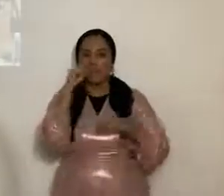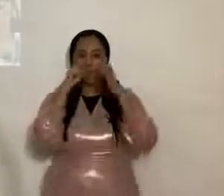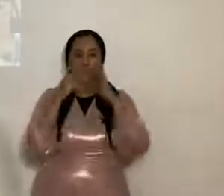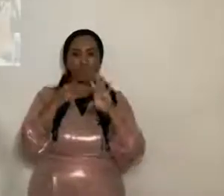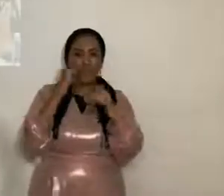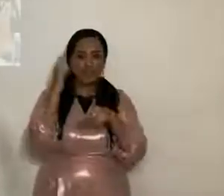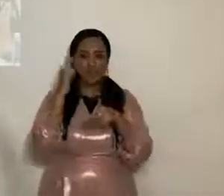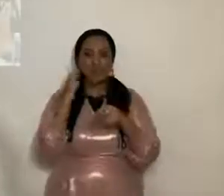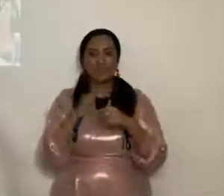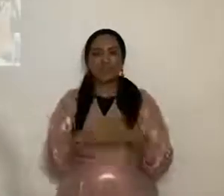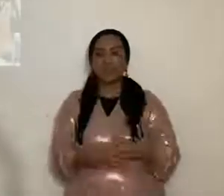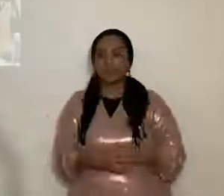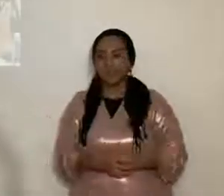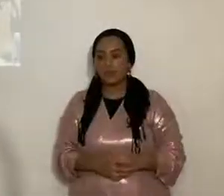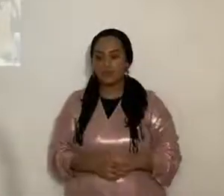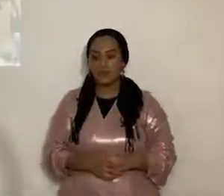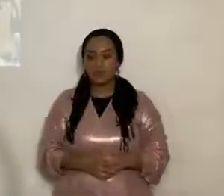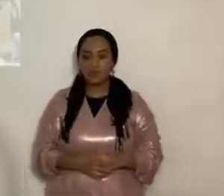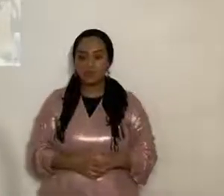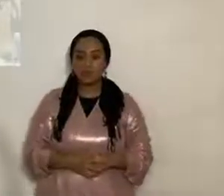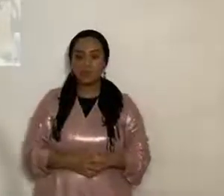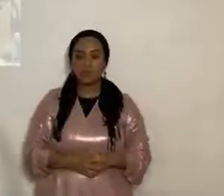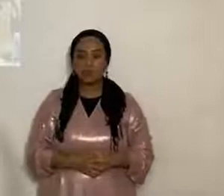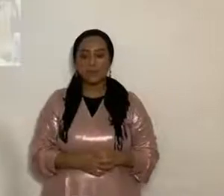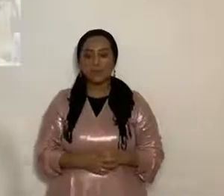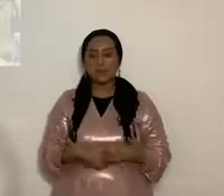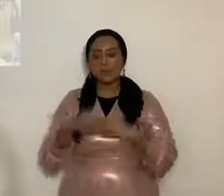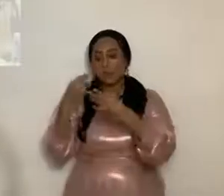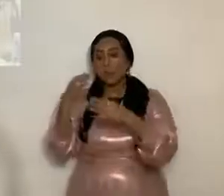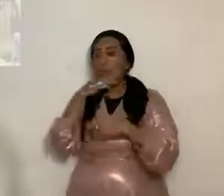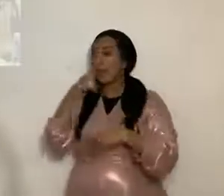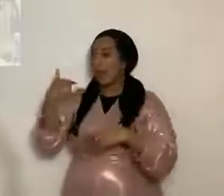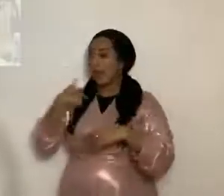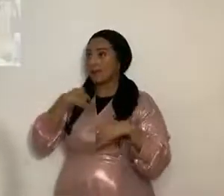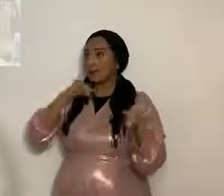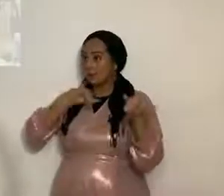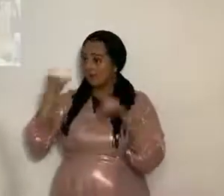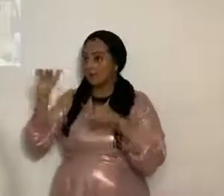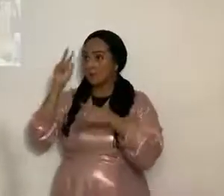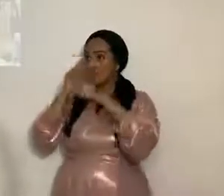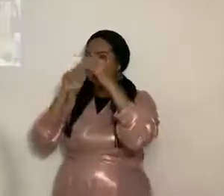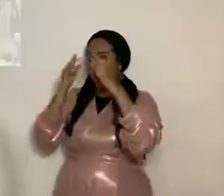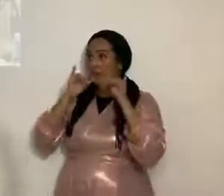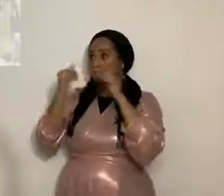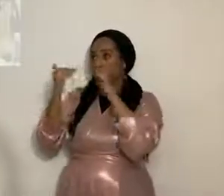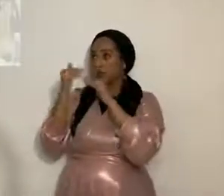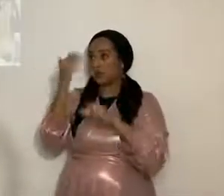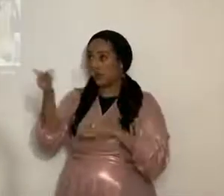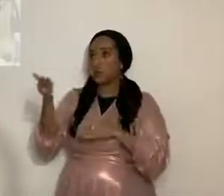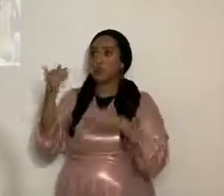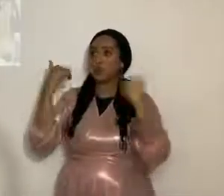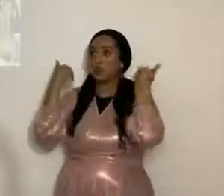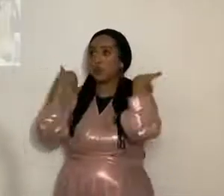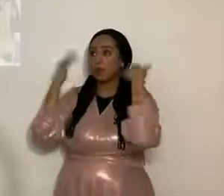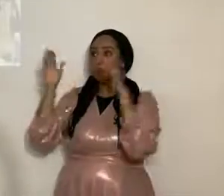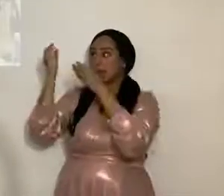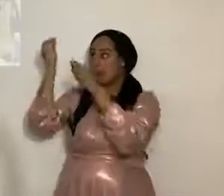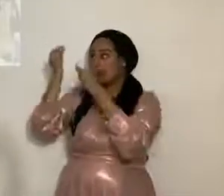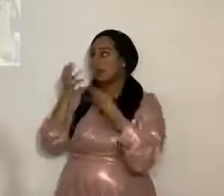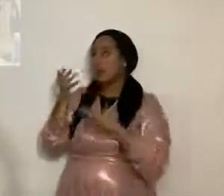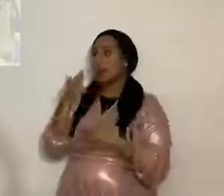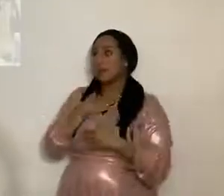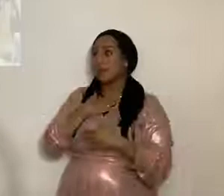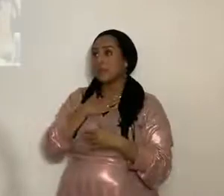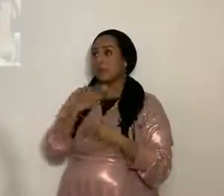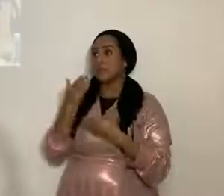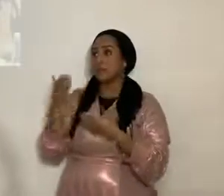el profeta apóstata. Y el otro le dijo mintiéndole: yo también soy profeta como tú, y un ángel me ha hablado por palabra de Yahweh diciendo: